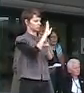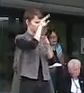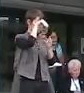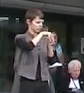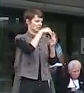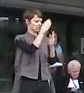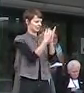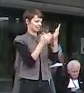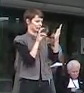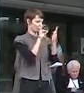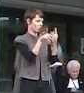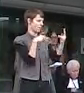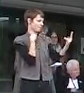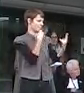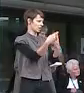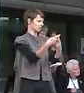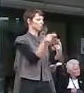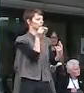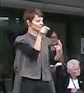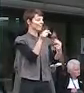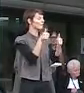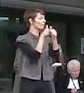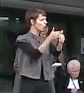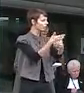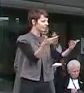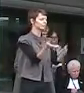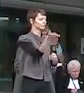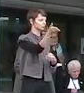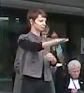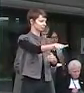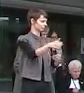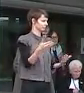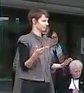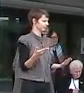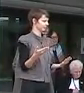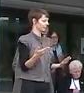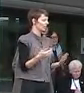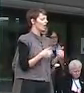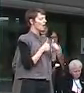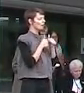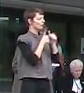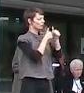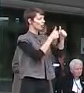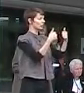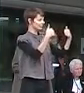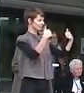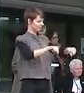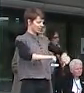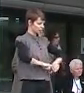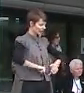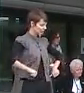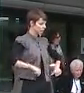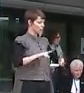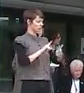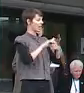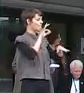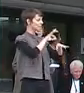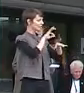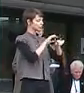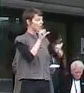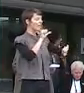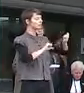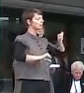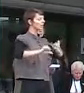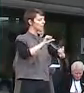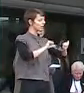dazugehöre. Unter den Folgen von Zwangssterilisationen, medizinischen Experimenten oder